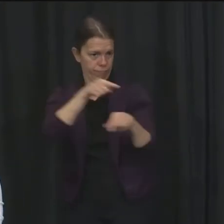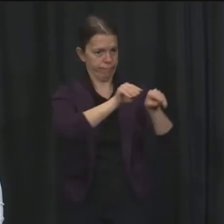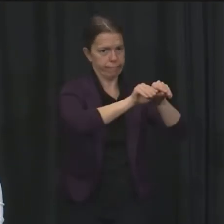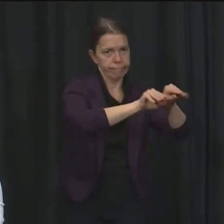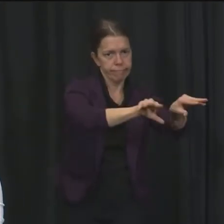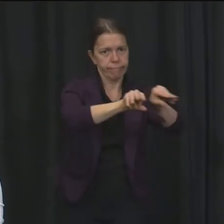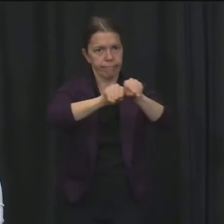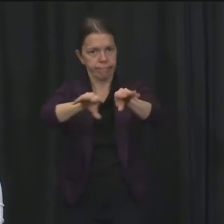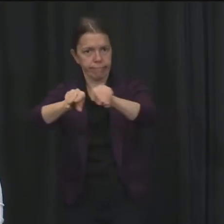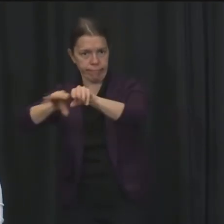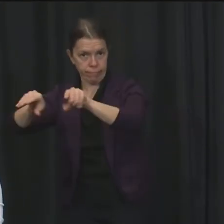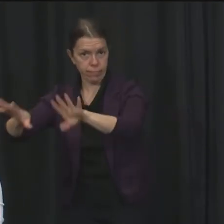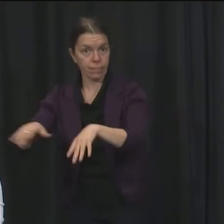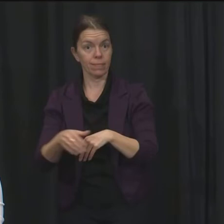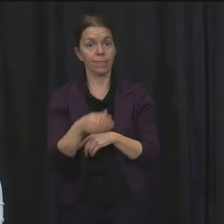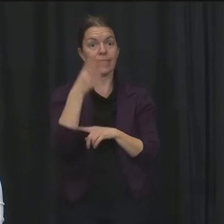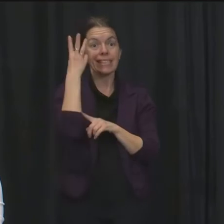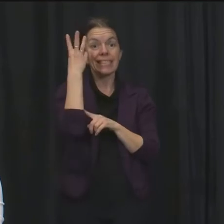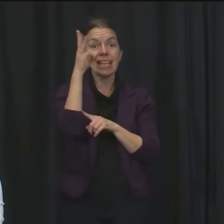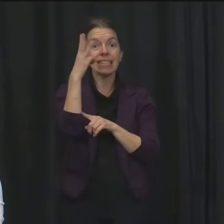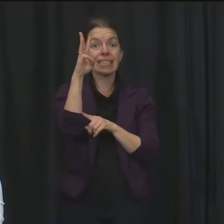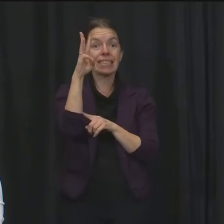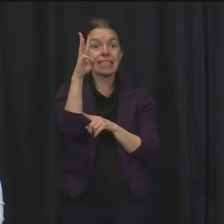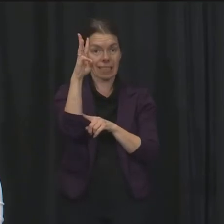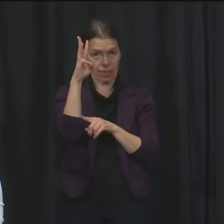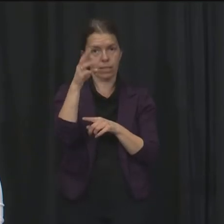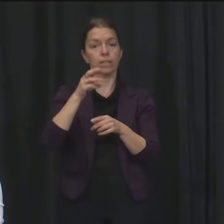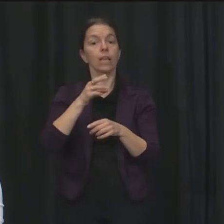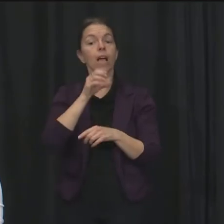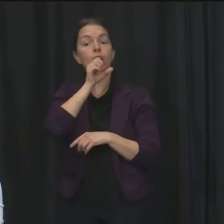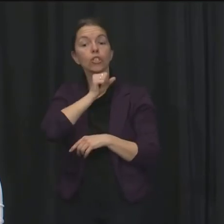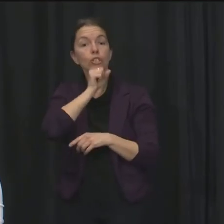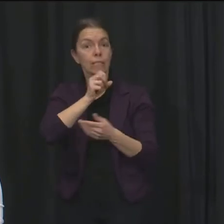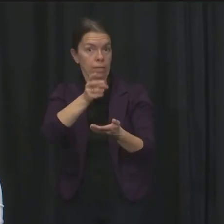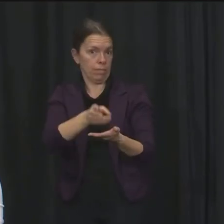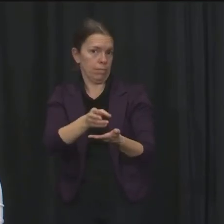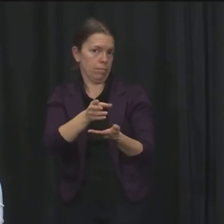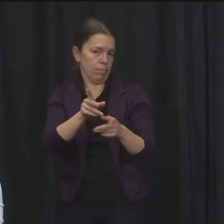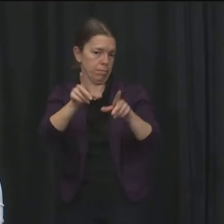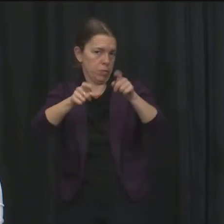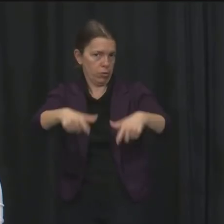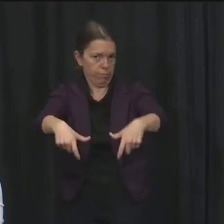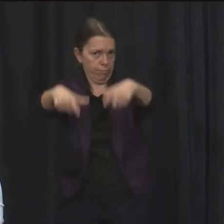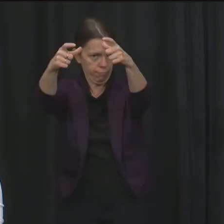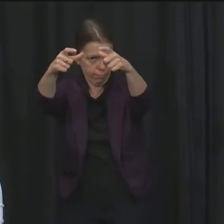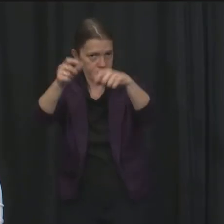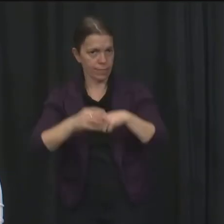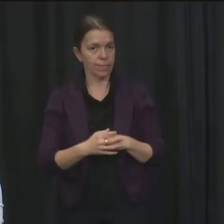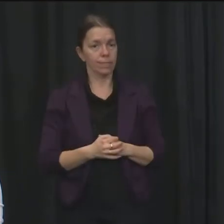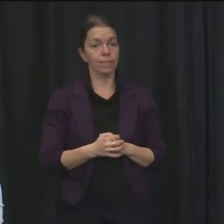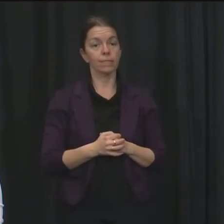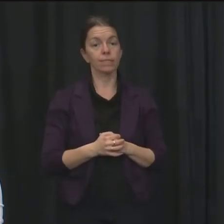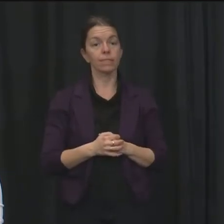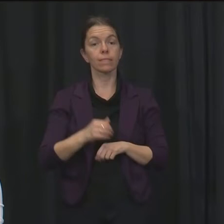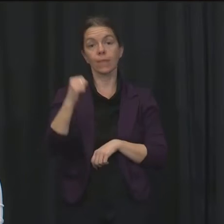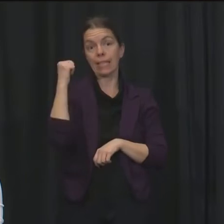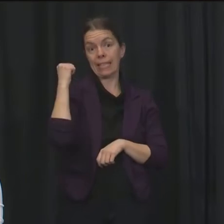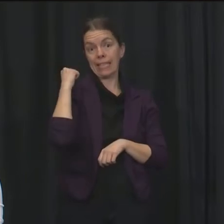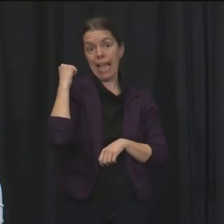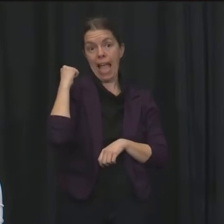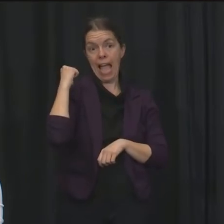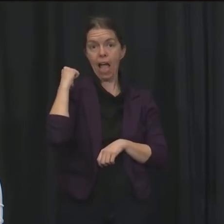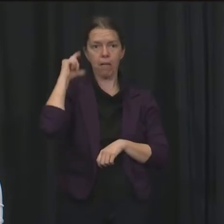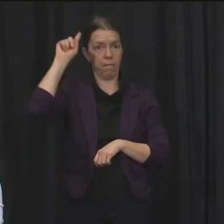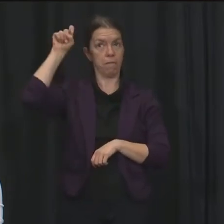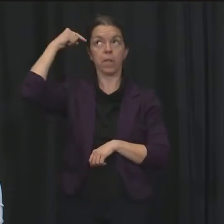peu à quoi on peut s'attendre dans une perspective quand même à court terme qui est d'ici le 31 avril. Et ça, c'est important parce que nos modèles ont